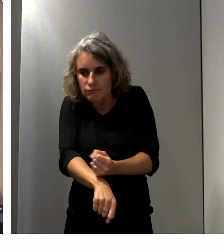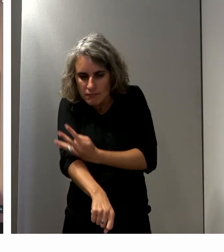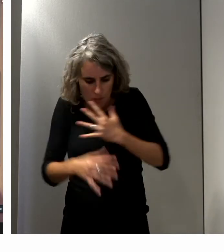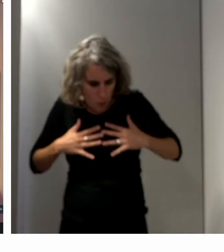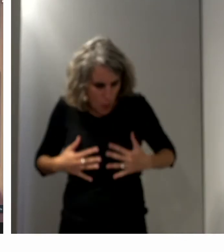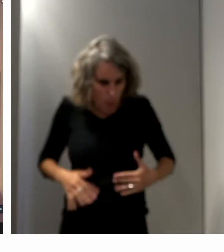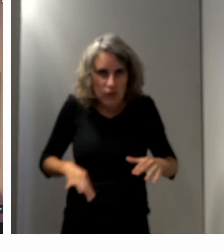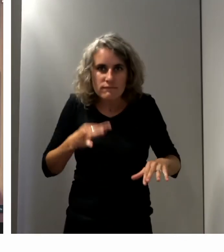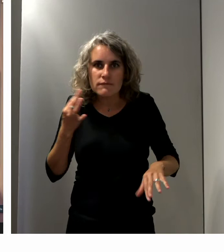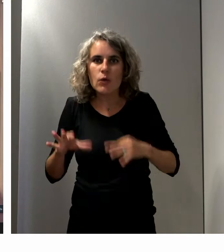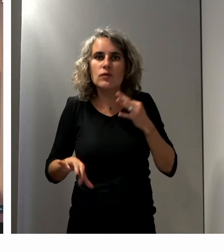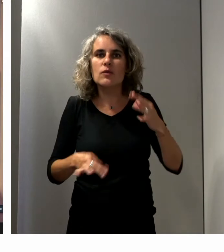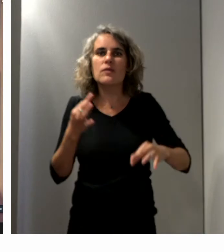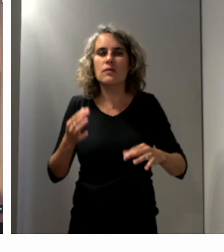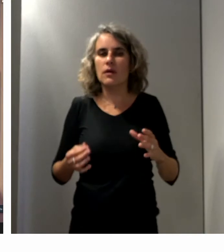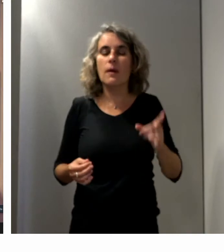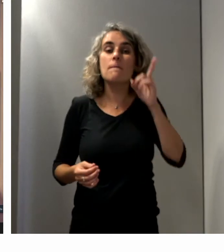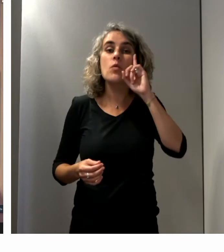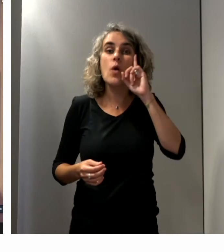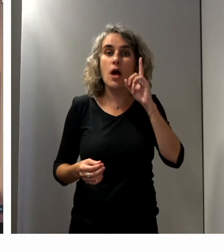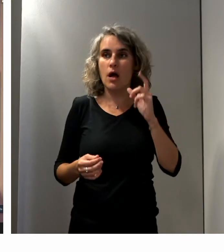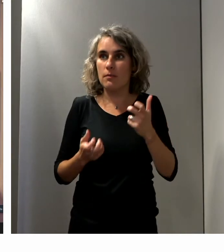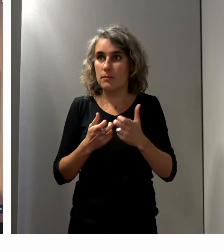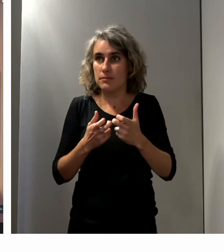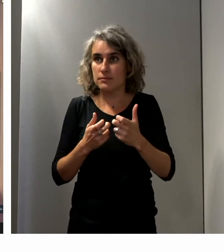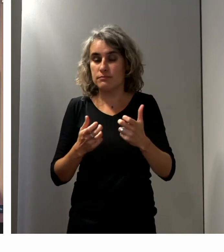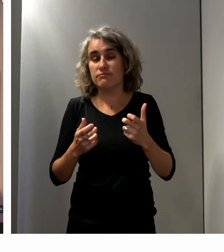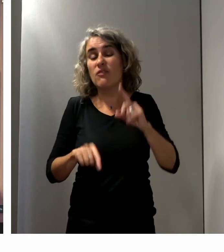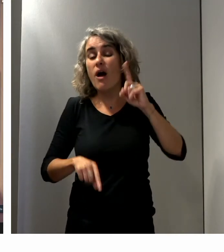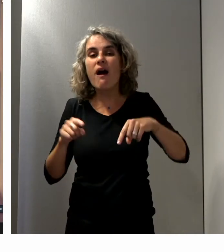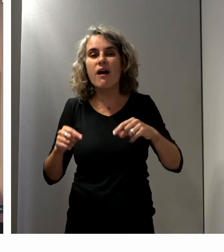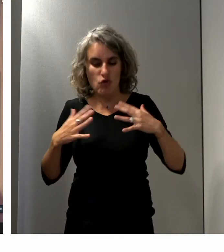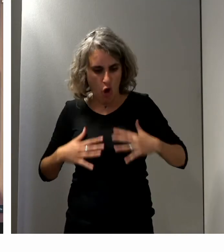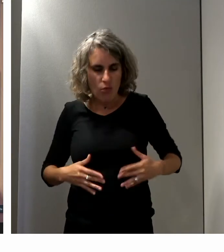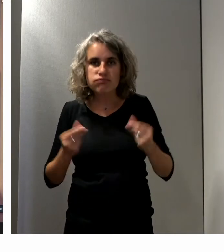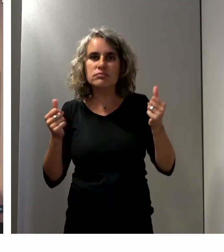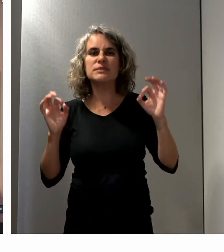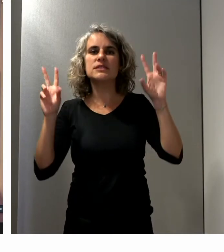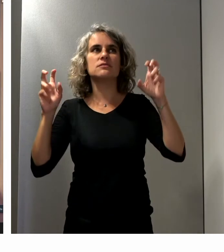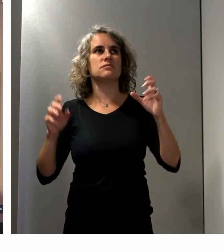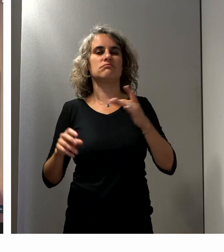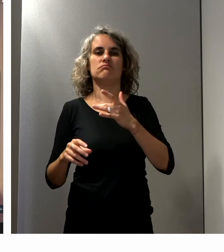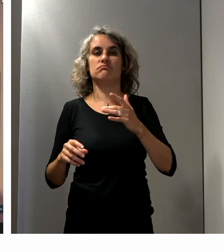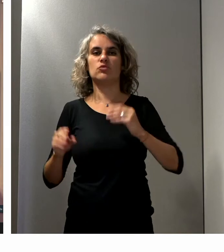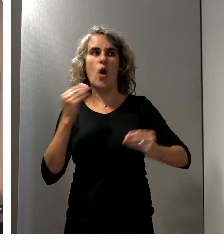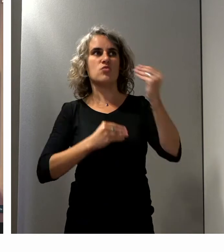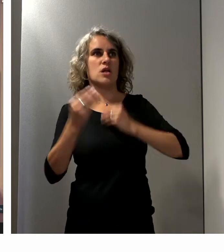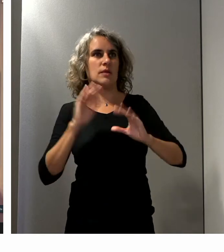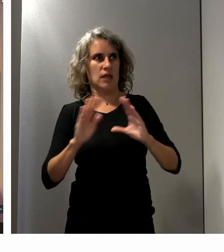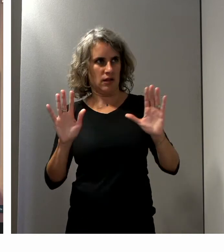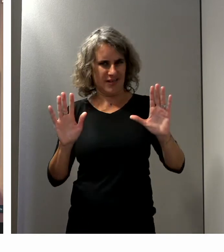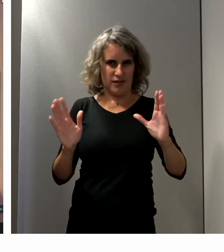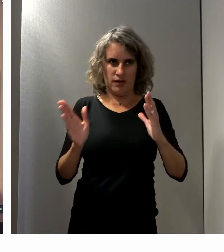de leur corps, parce que très souvent, elles sont touchées comme des objets de soins, et c'est vrai que c'est souvent ce qui est remonté. Et il s'agit bien